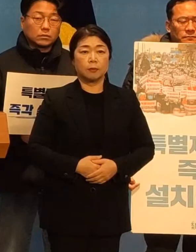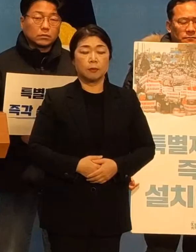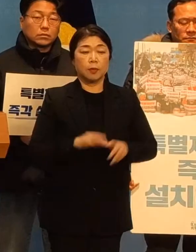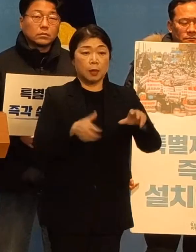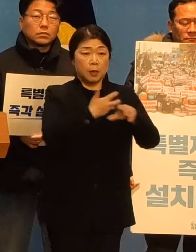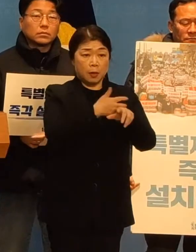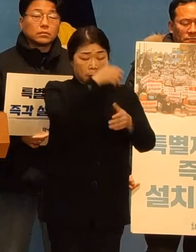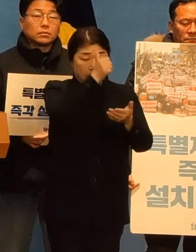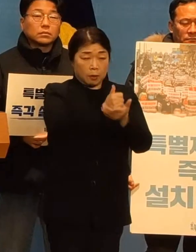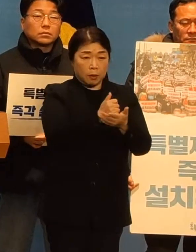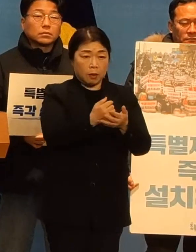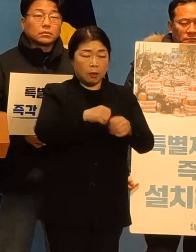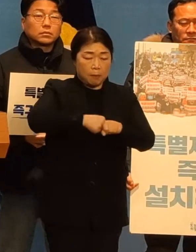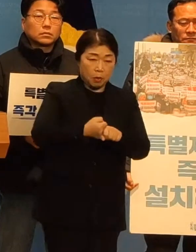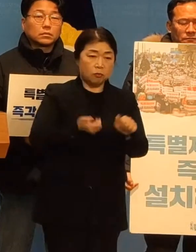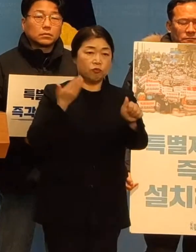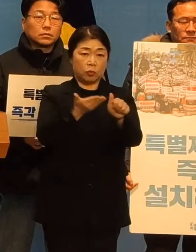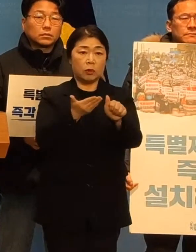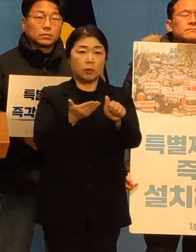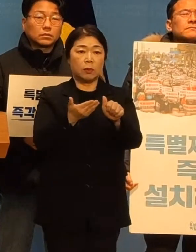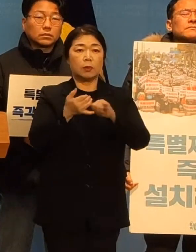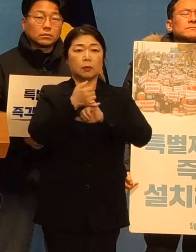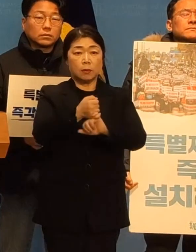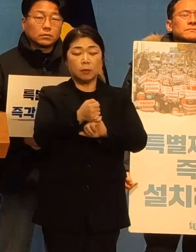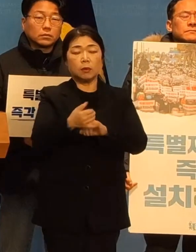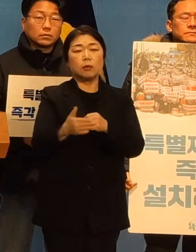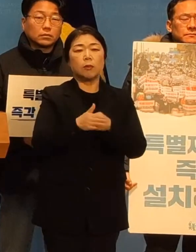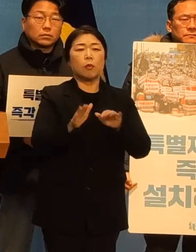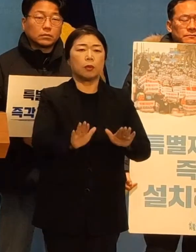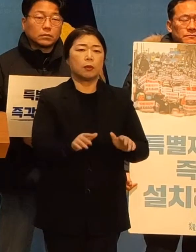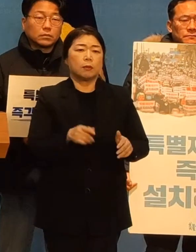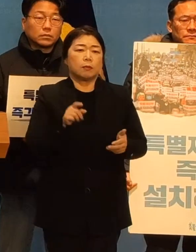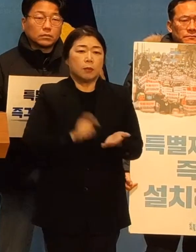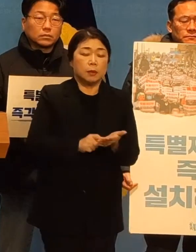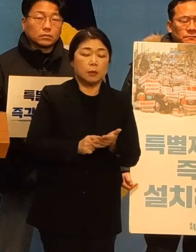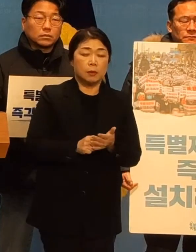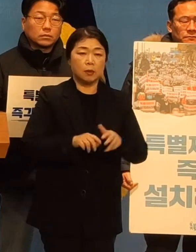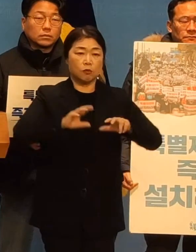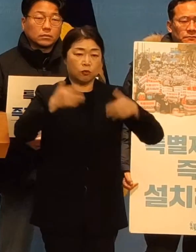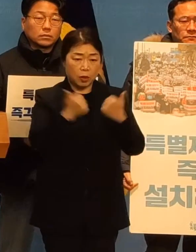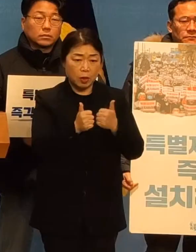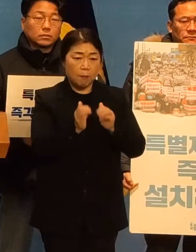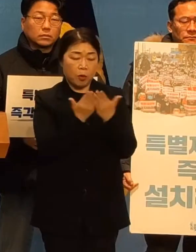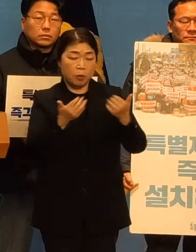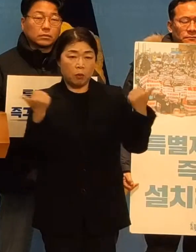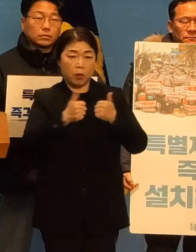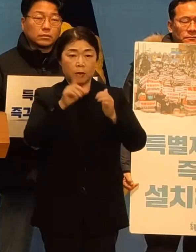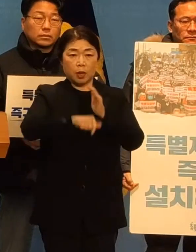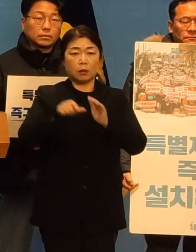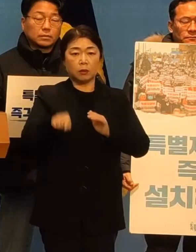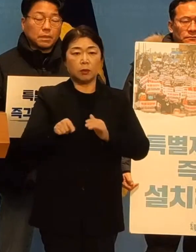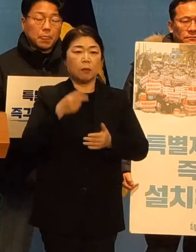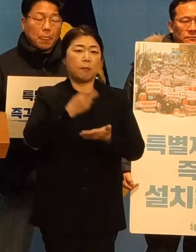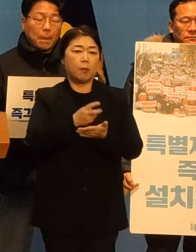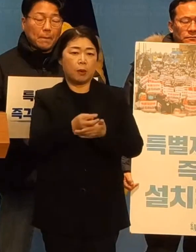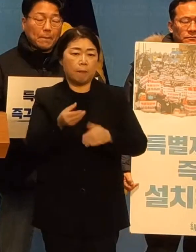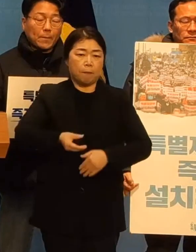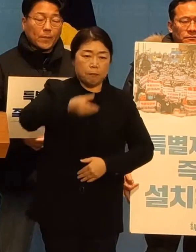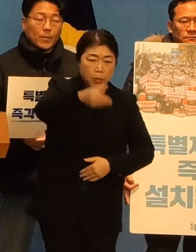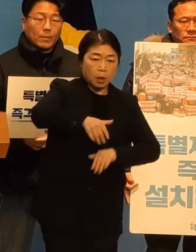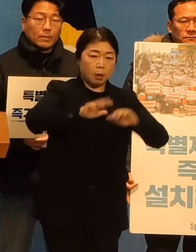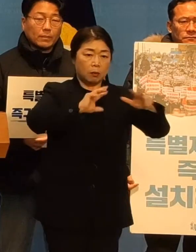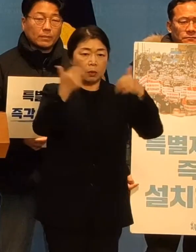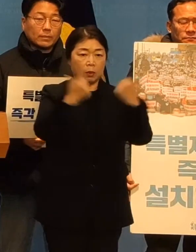내란범을 끝까지 처벌할 것입니다. 그러니 오늘 당장 국회에서는 본회의에 이 법안을